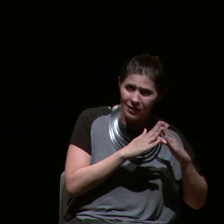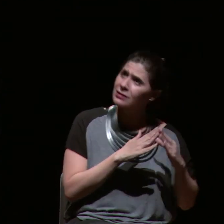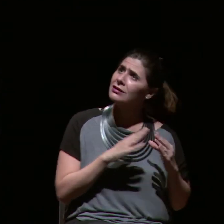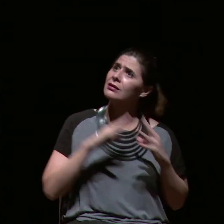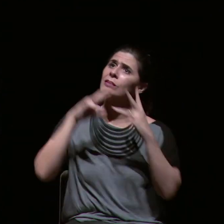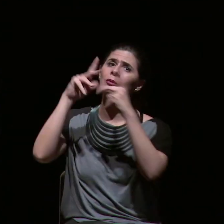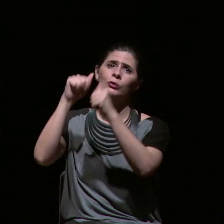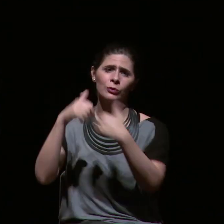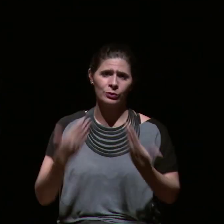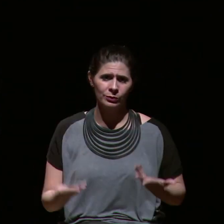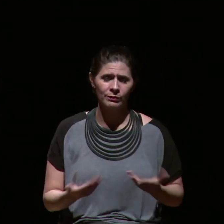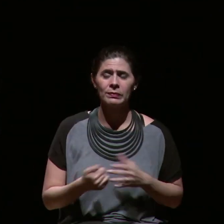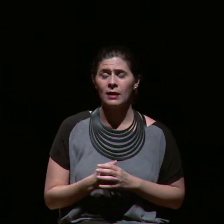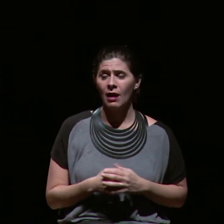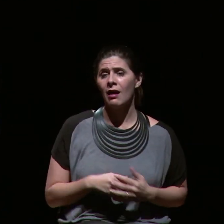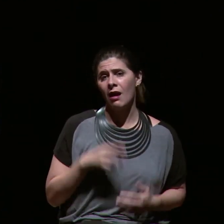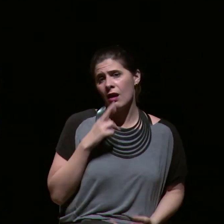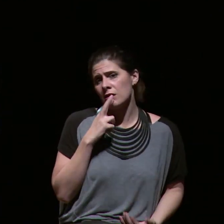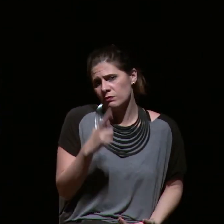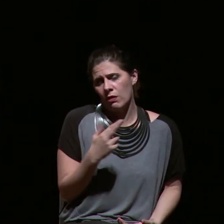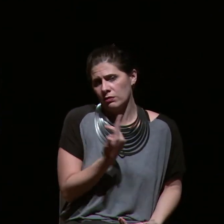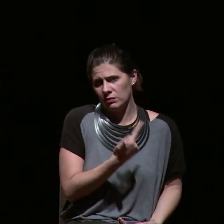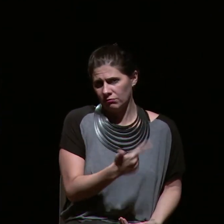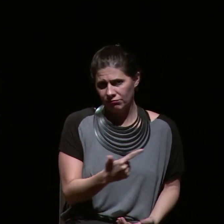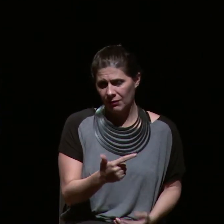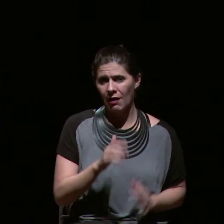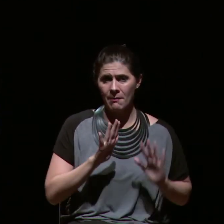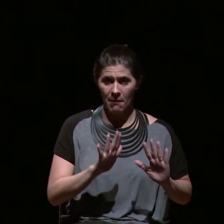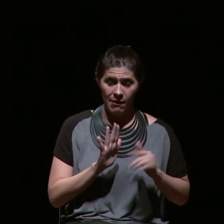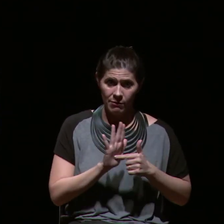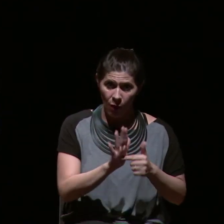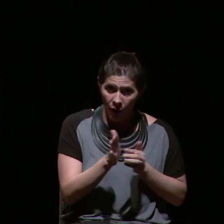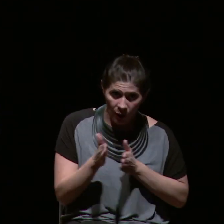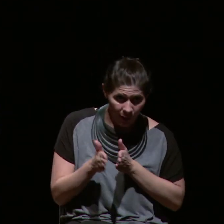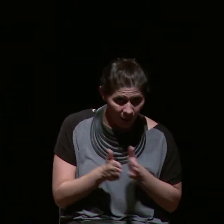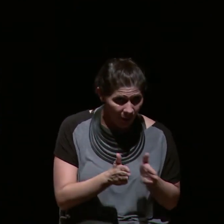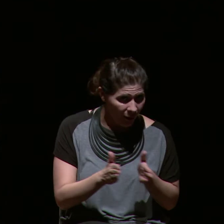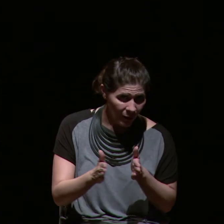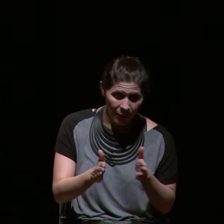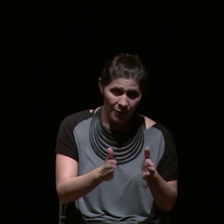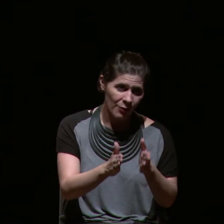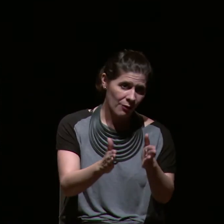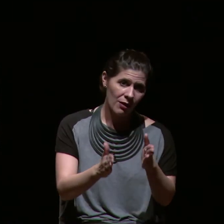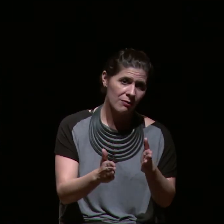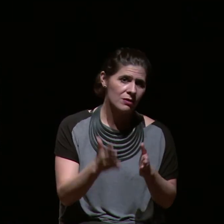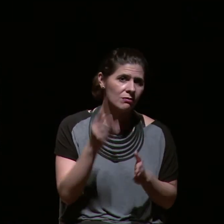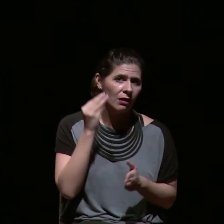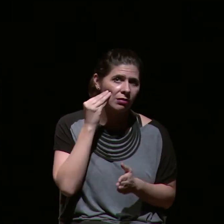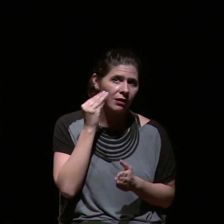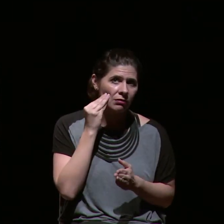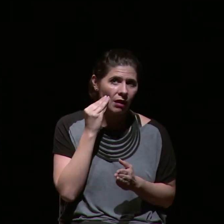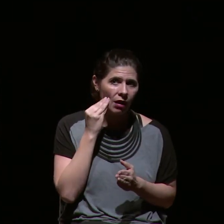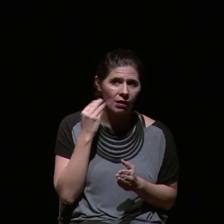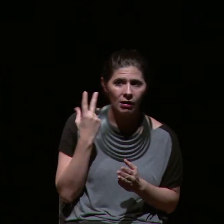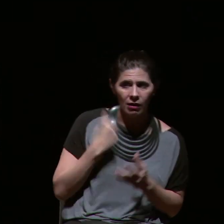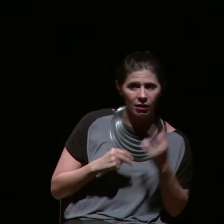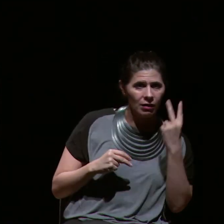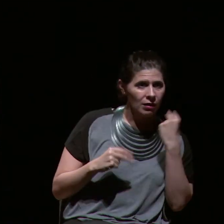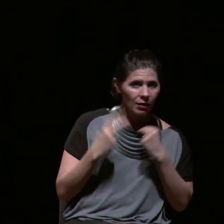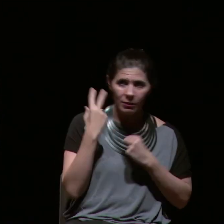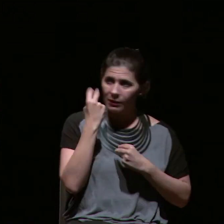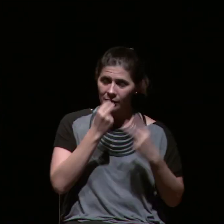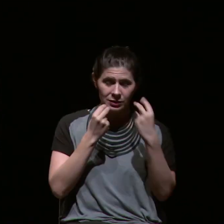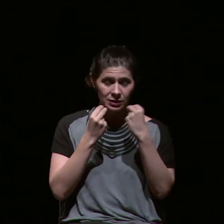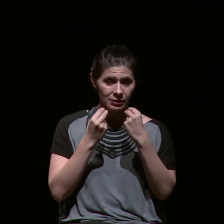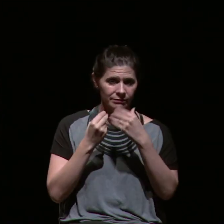oferece muitas respostas, porém nos oferece um impressionante caminho para fugir de muitas outras armadilhas. O que nos